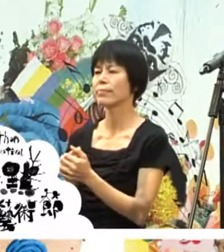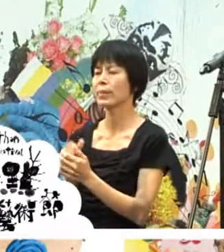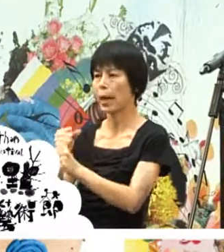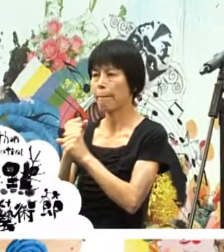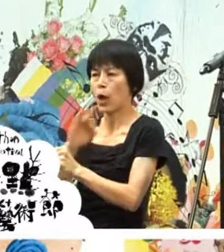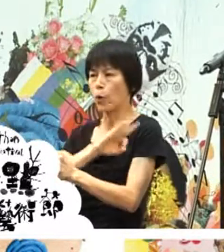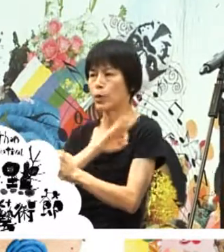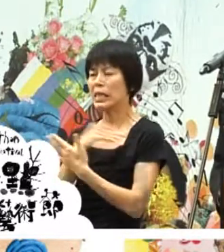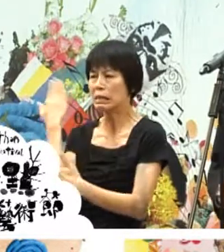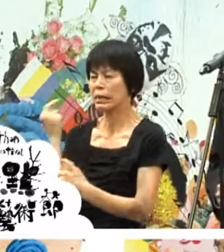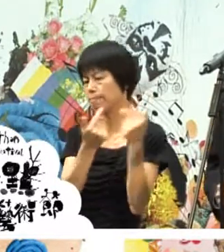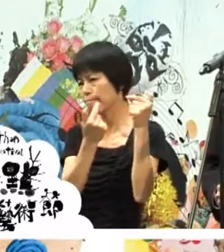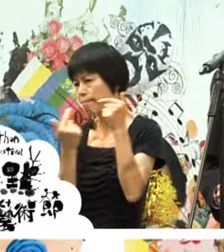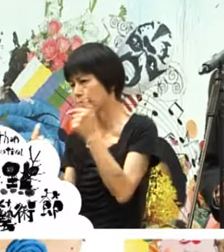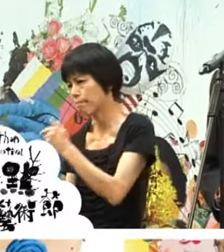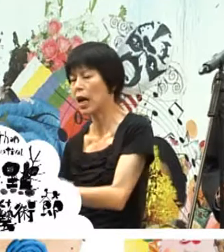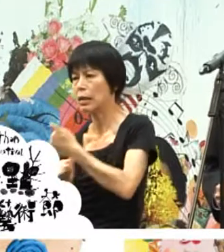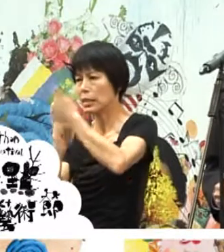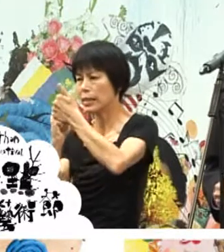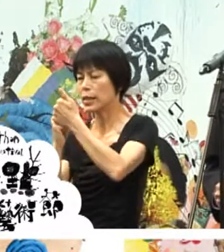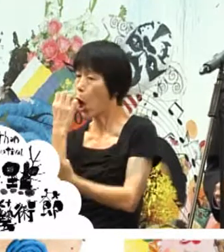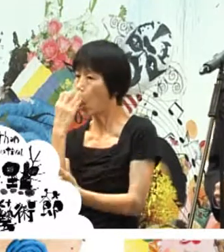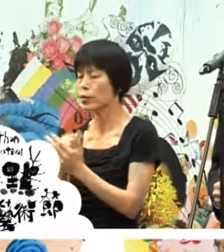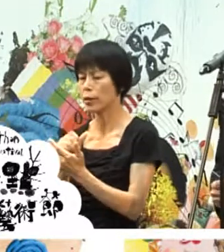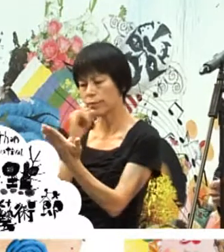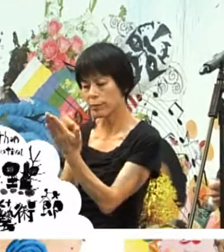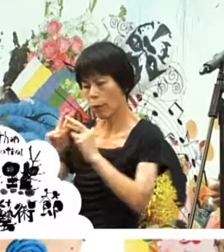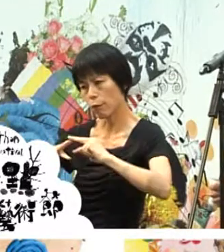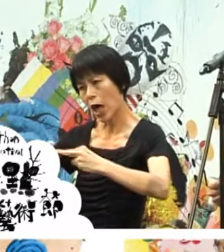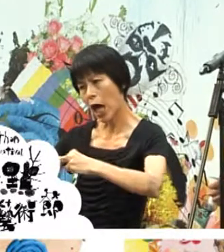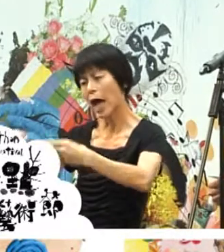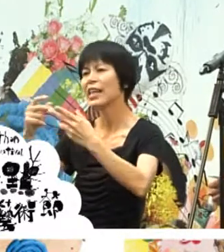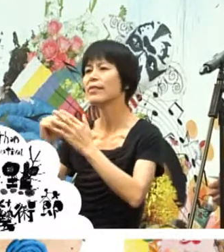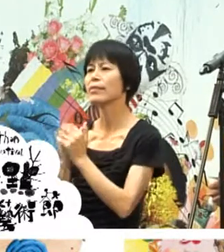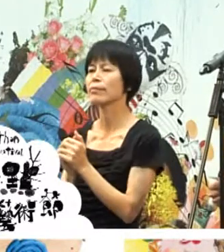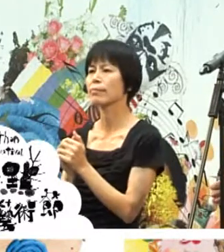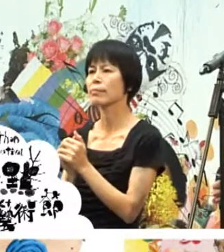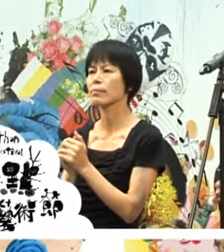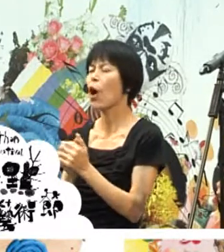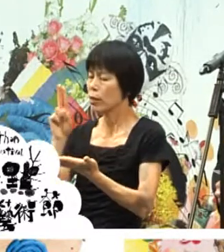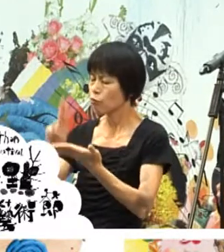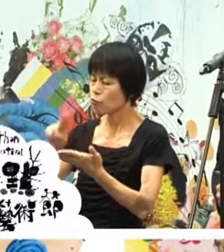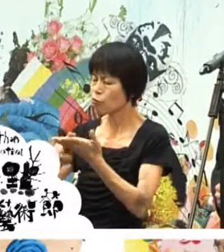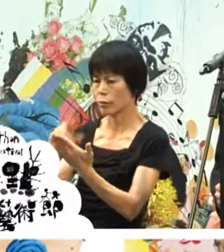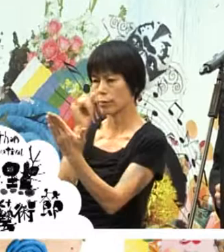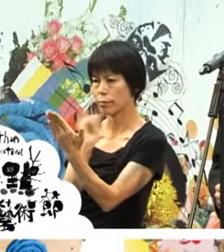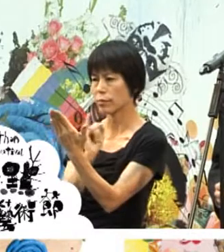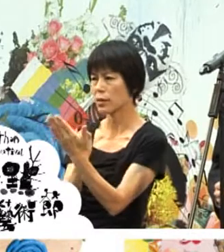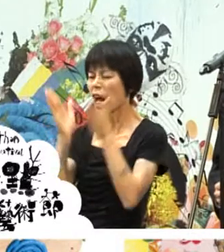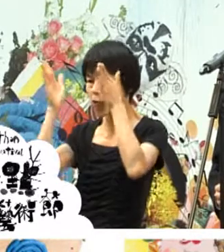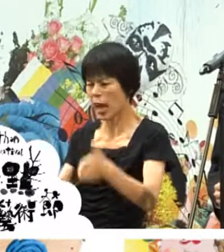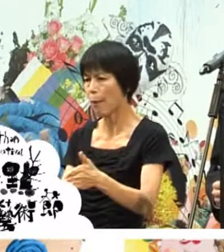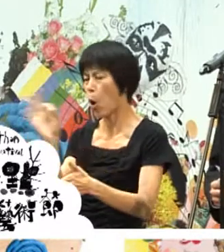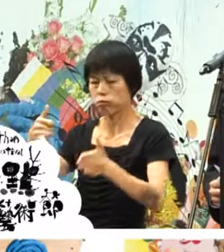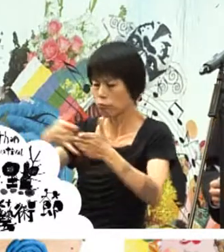會一向是非常之支持本地的藝術發展，我們亦深信藝術是無分